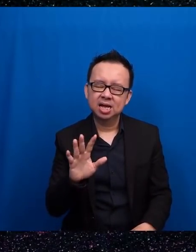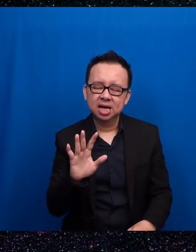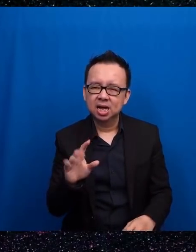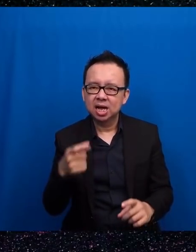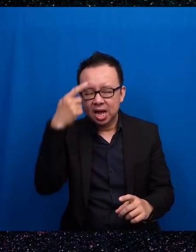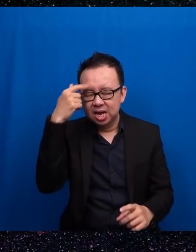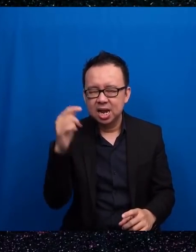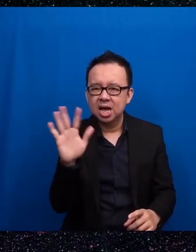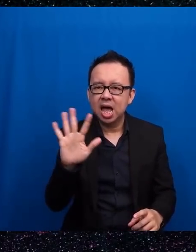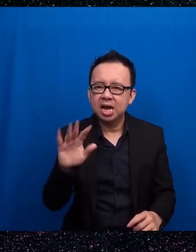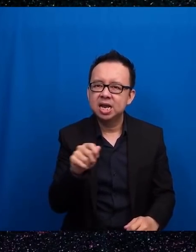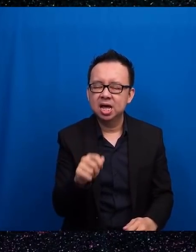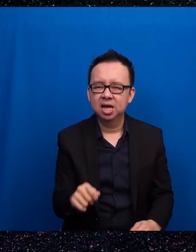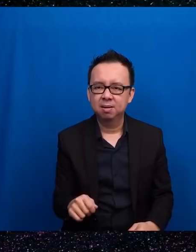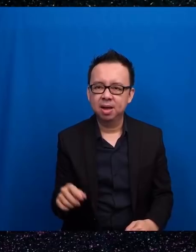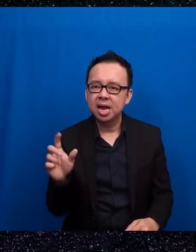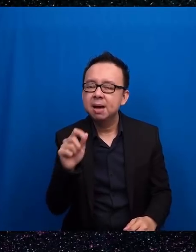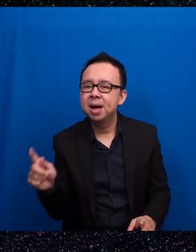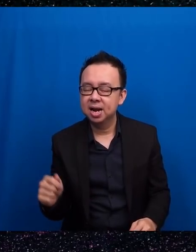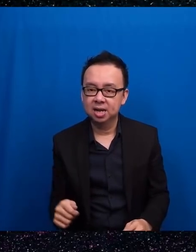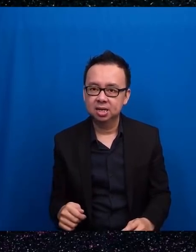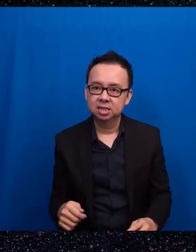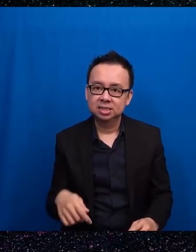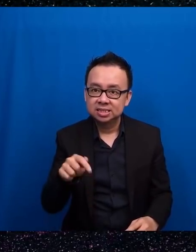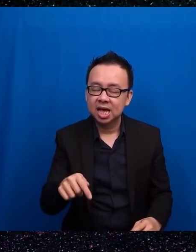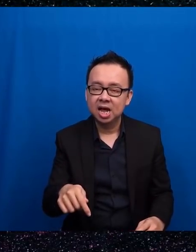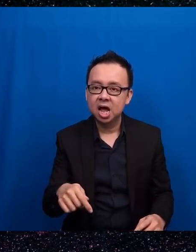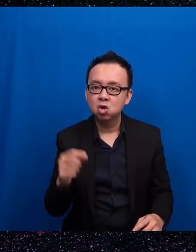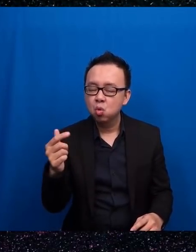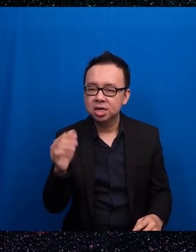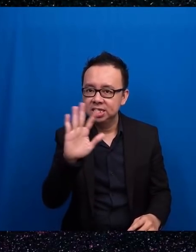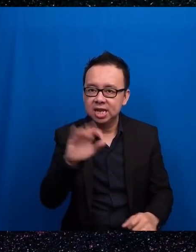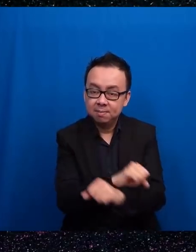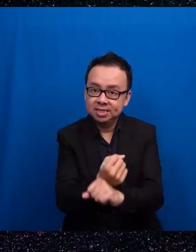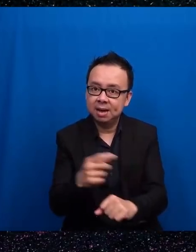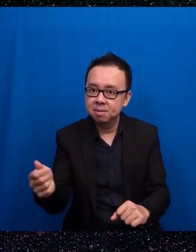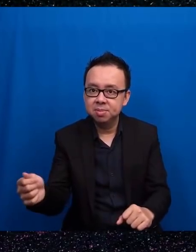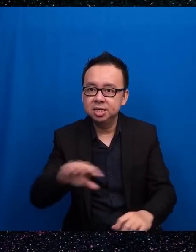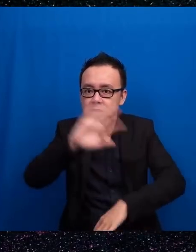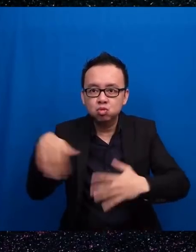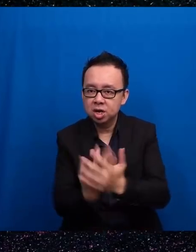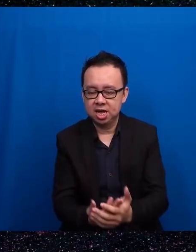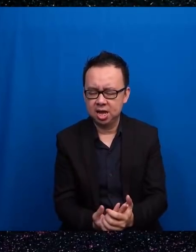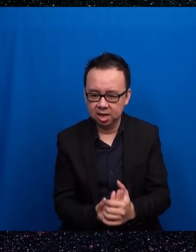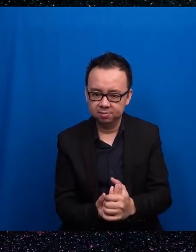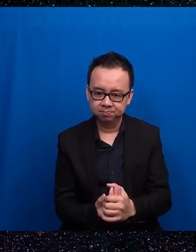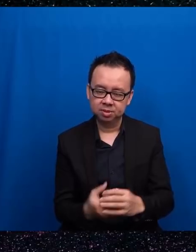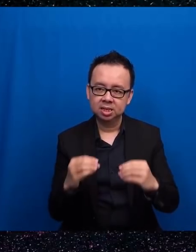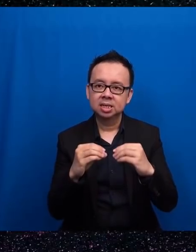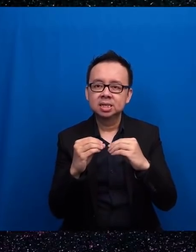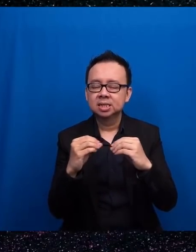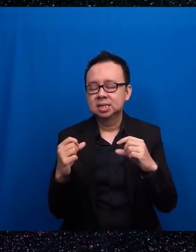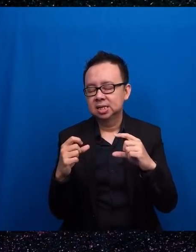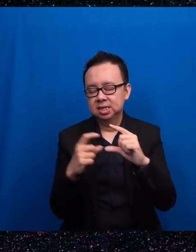Bayangin, berarti sekarang uang tidak bisa beli segala sesuatu. Sabat mengajari kita sesuatu yang sangat indah. Tapi